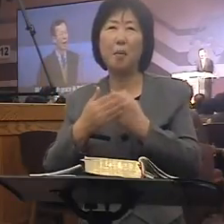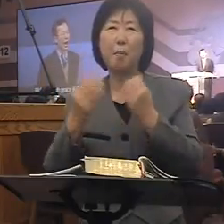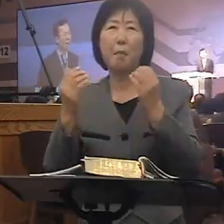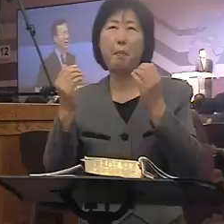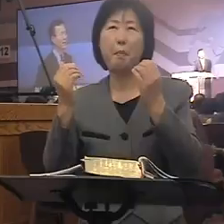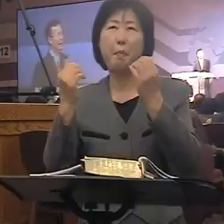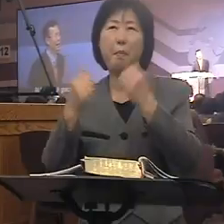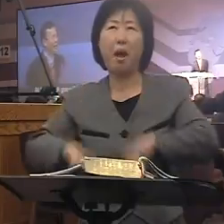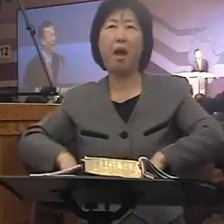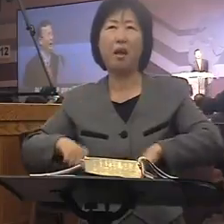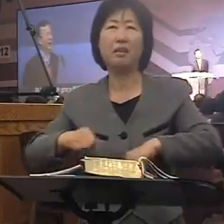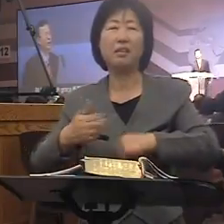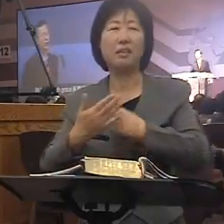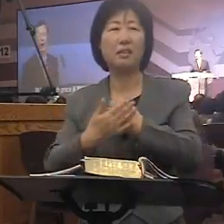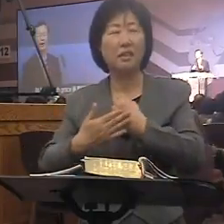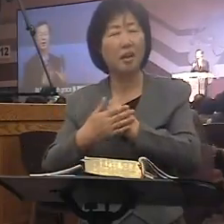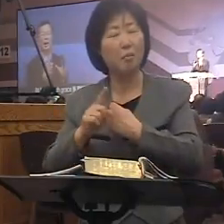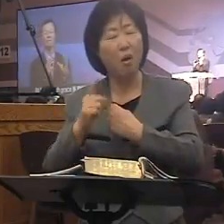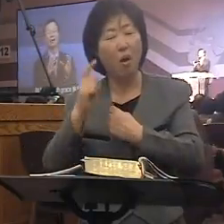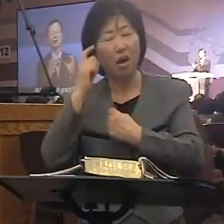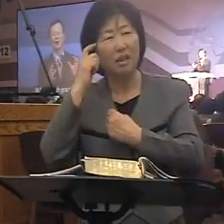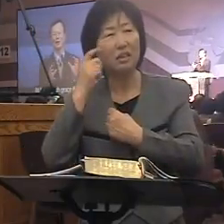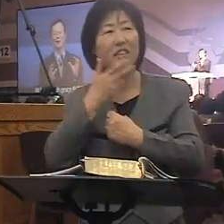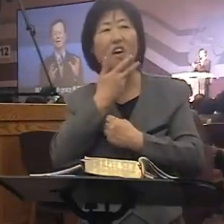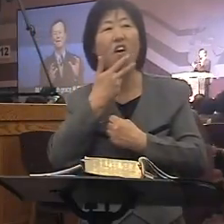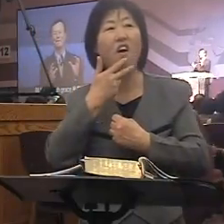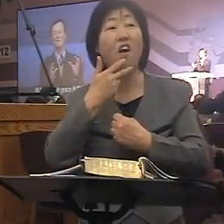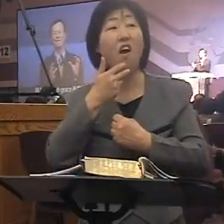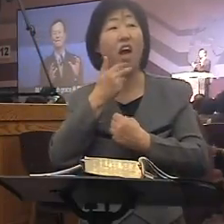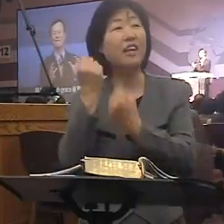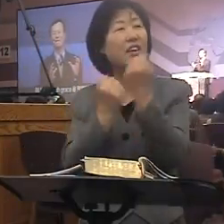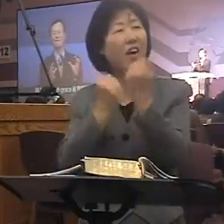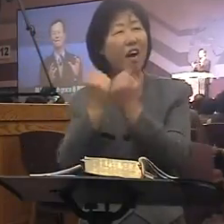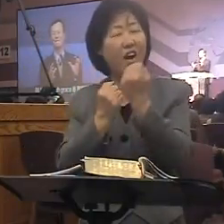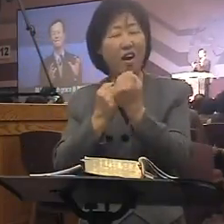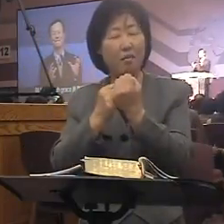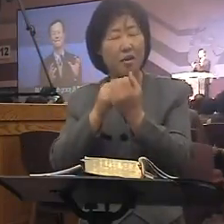뭐 아무리 생각해도 안 나와요. 이 누앙스가 안 맞더라고요.